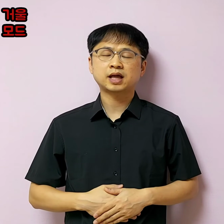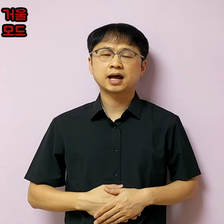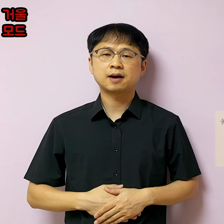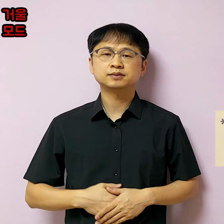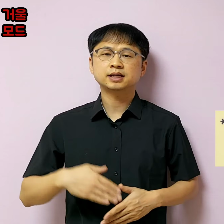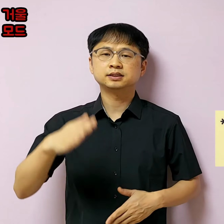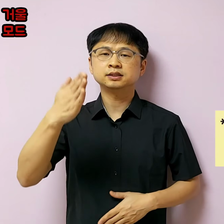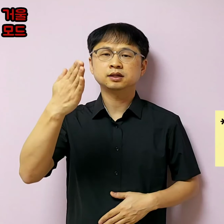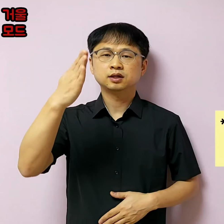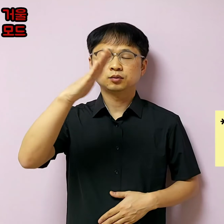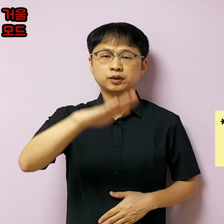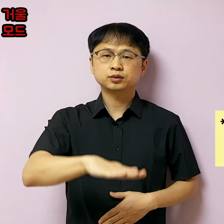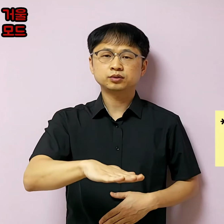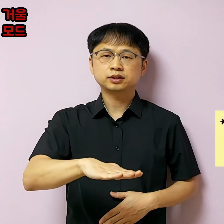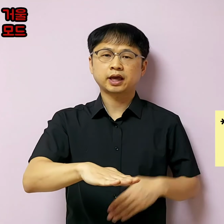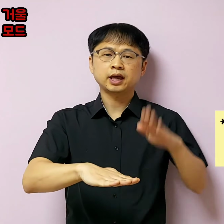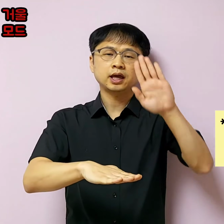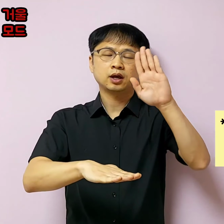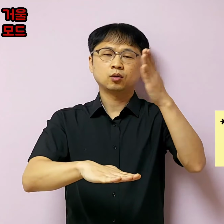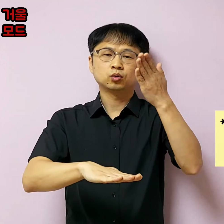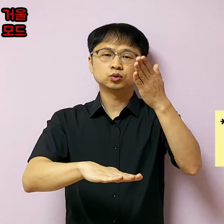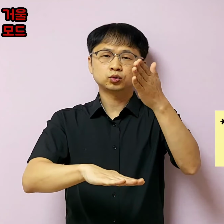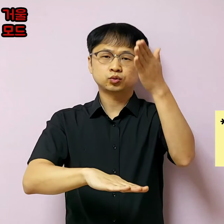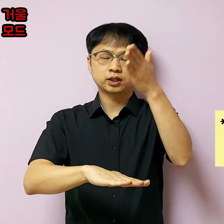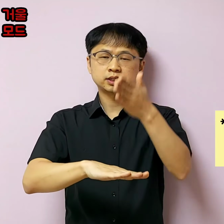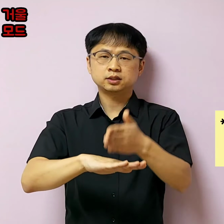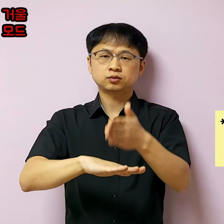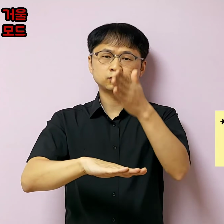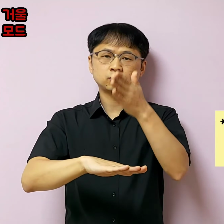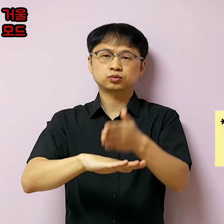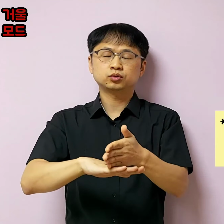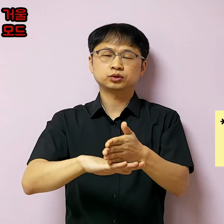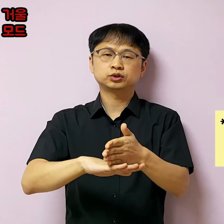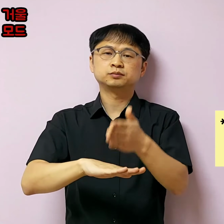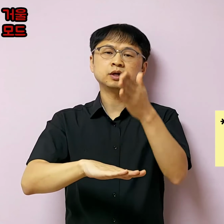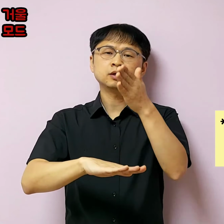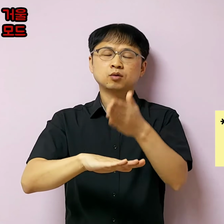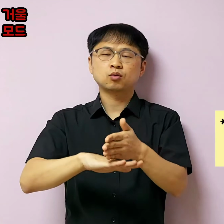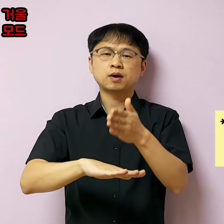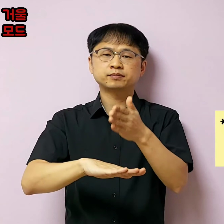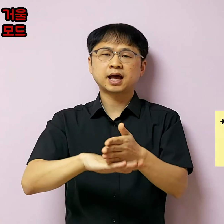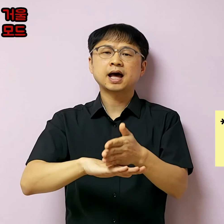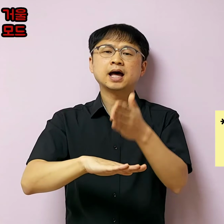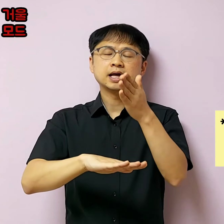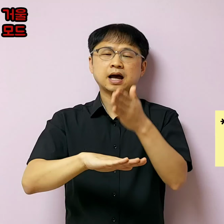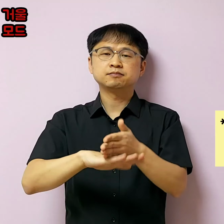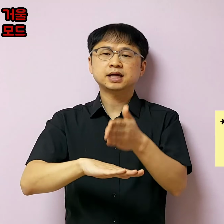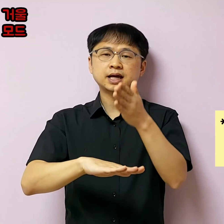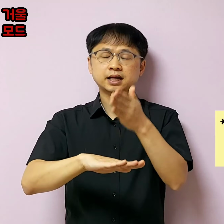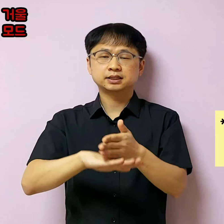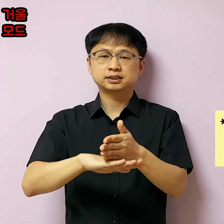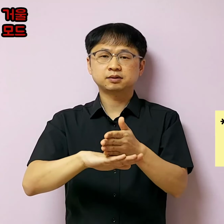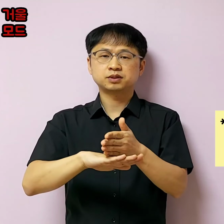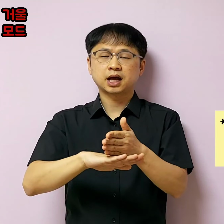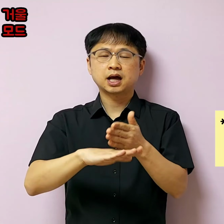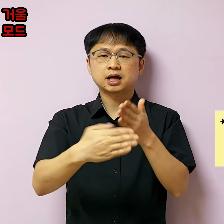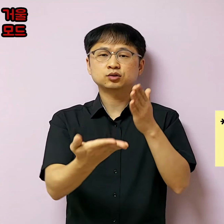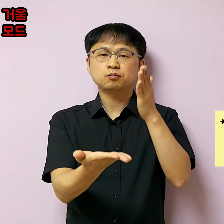고맙다, 감사는 왼손등에 오른손 손날을 톡톡 두들겨 주시면 고맙다, 감사라는 뜻이 됩니다. 아까